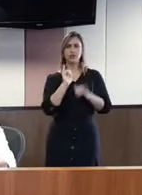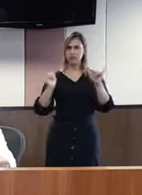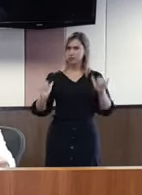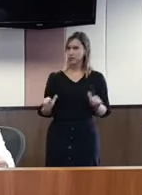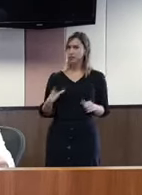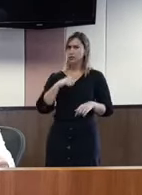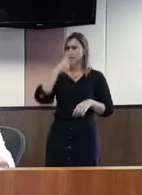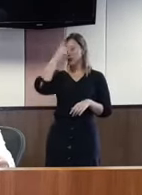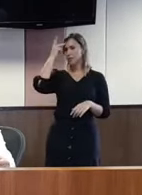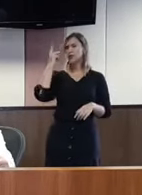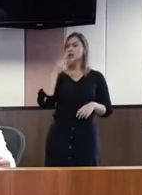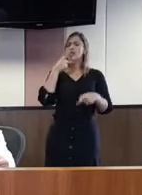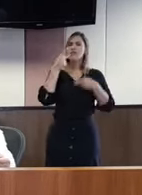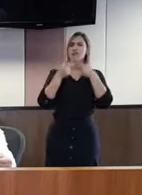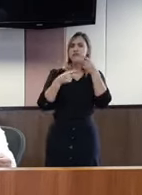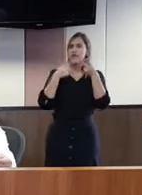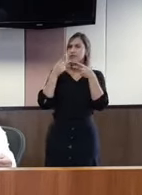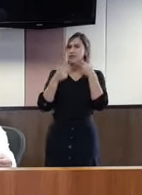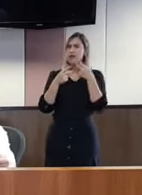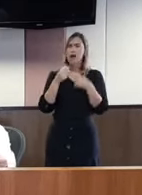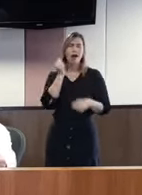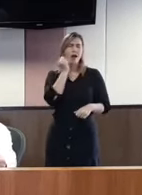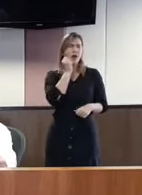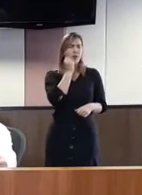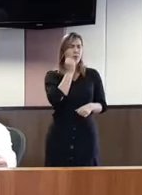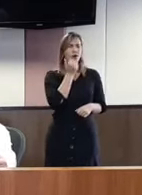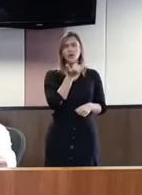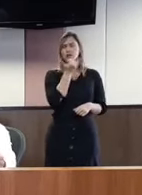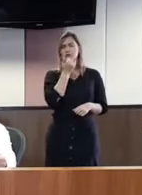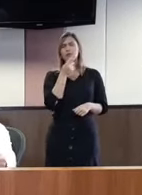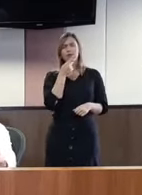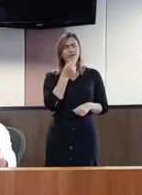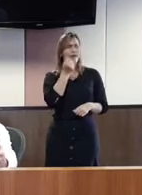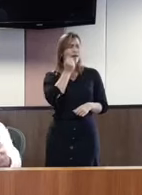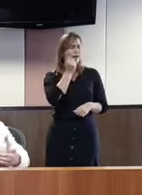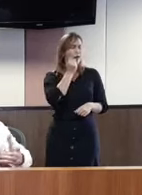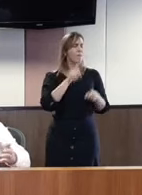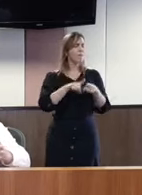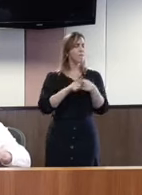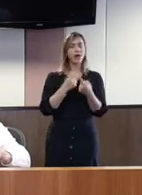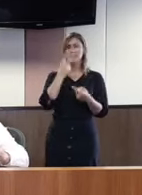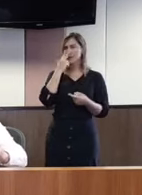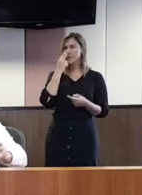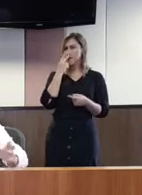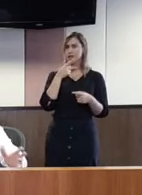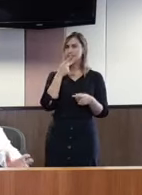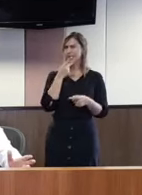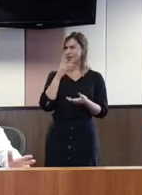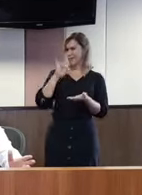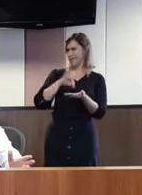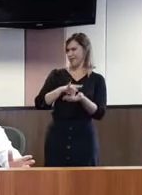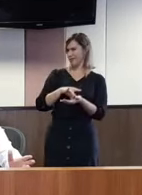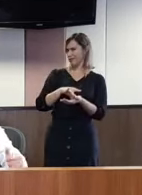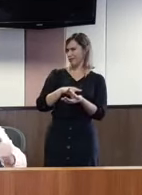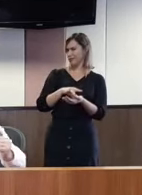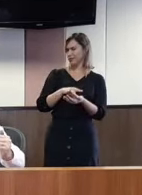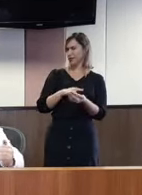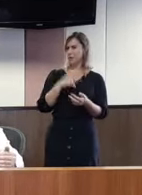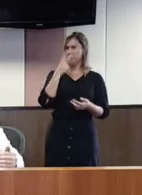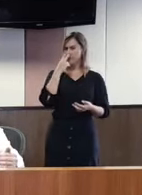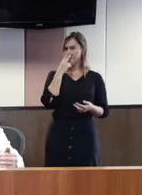pessoas que narram uma cara de pau, me desculpa dizer, gigantesca, parecendo que está falando a maior verdade do mundo.